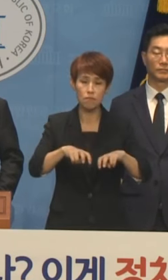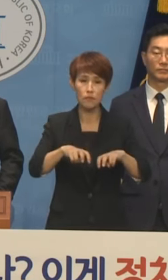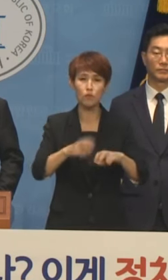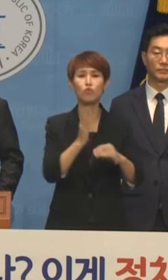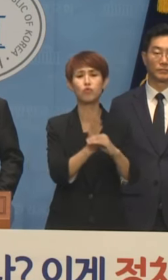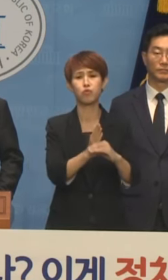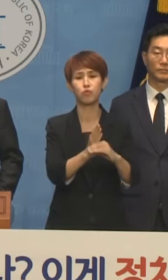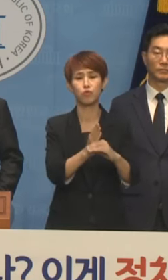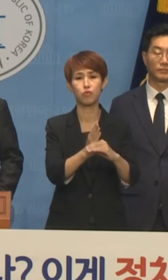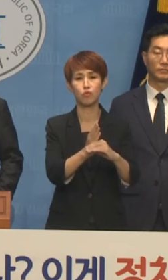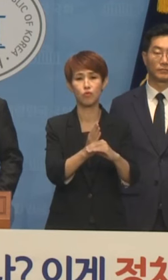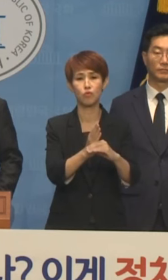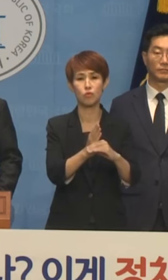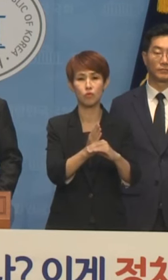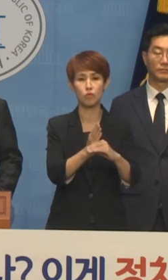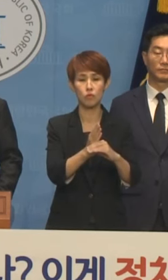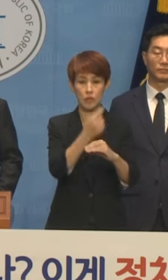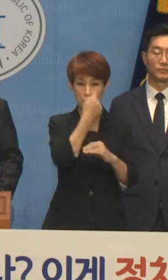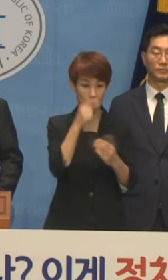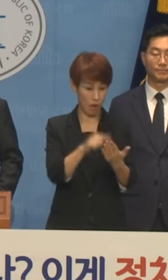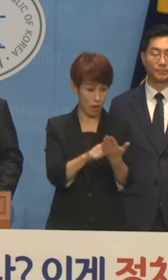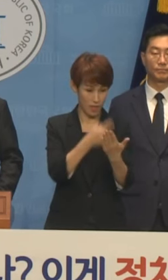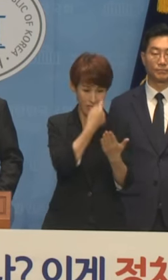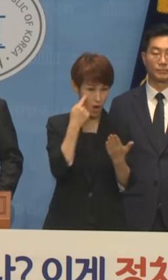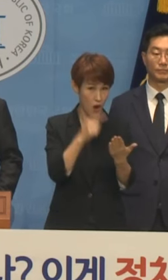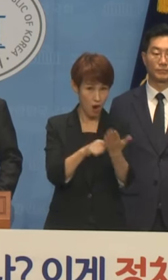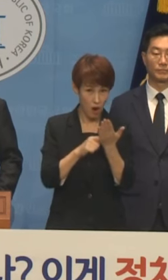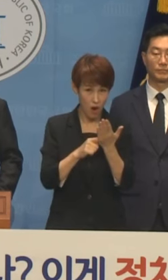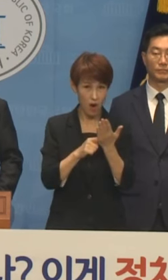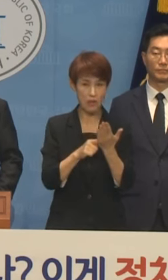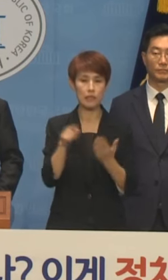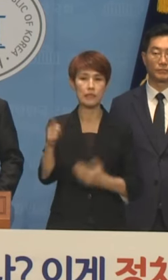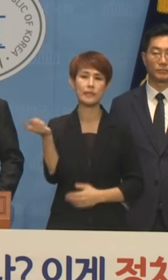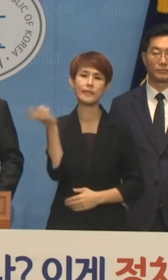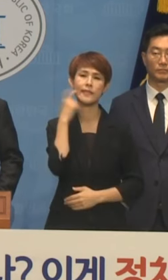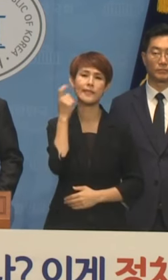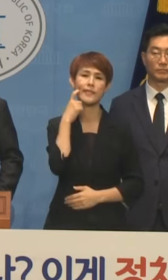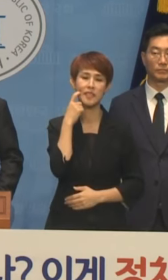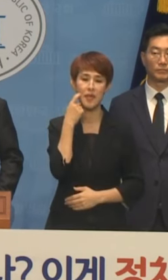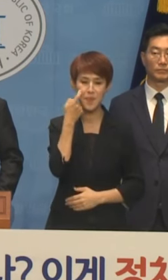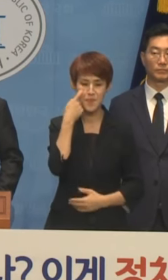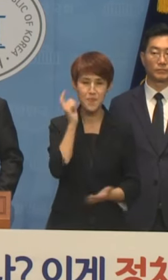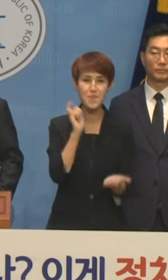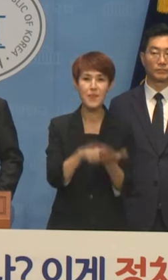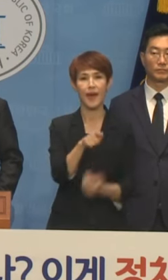하진 않았습니다만 지금까지 나온 증거만으로도 이건 역시 거짓 해명임이